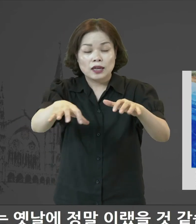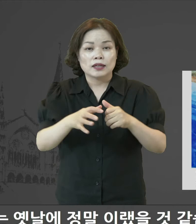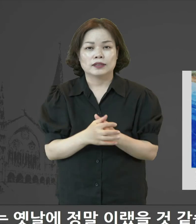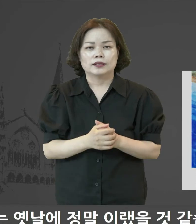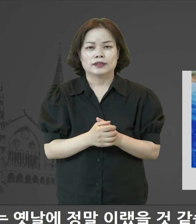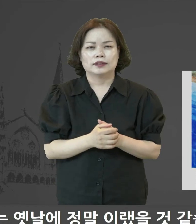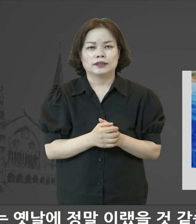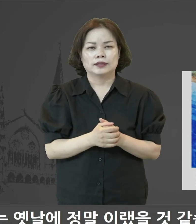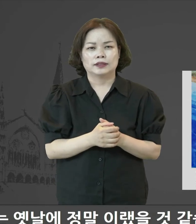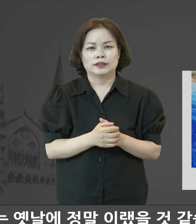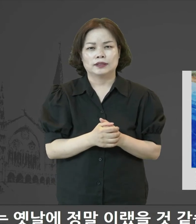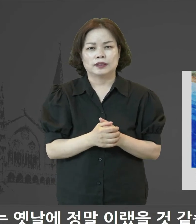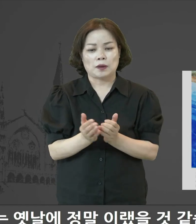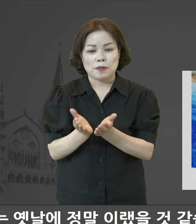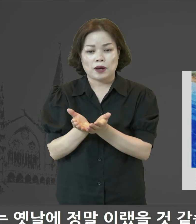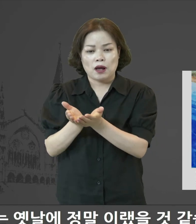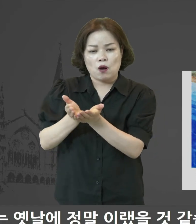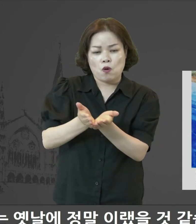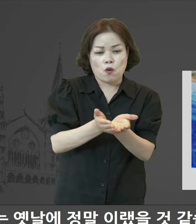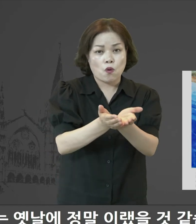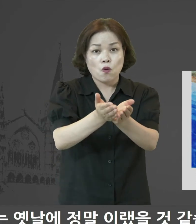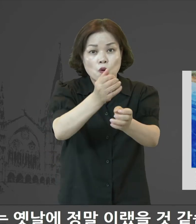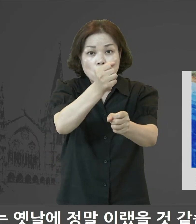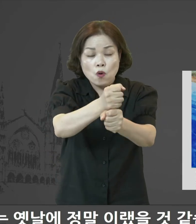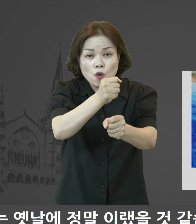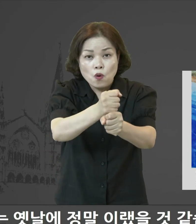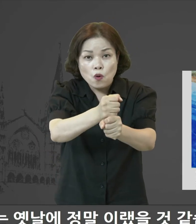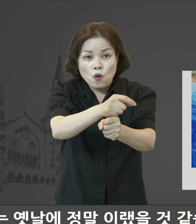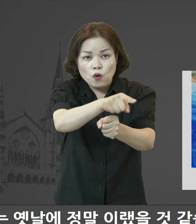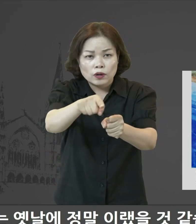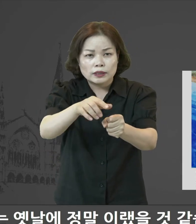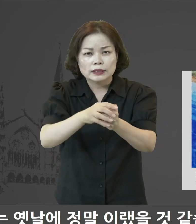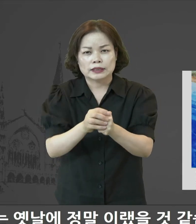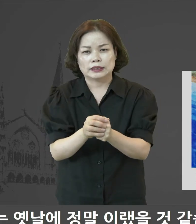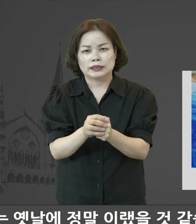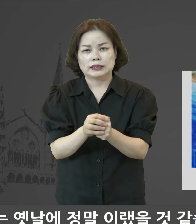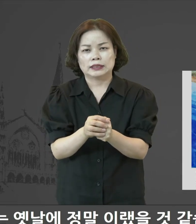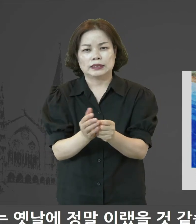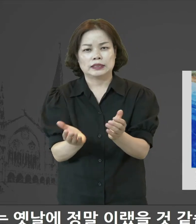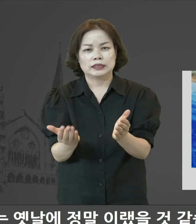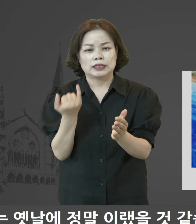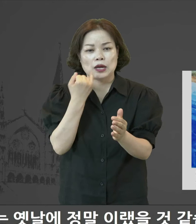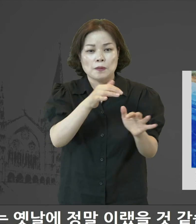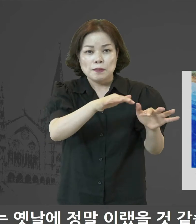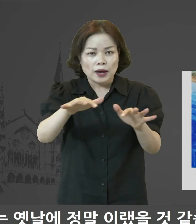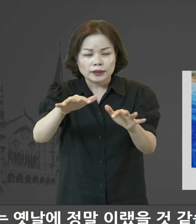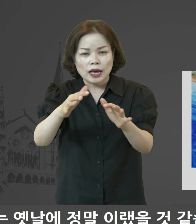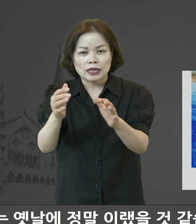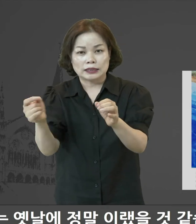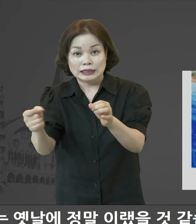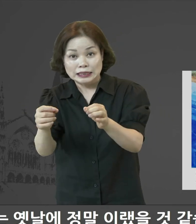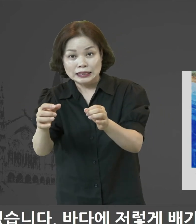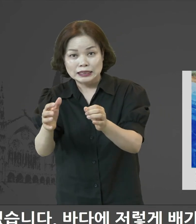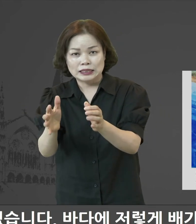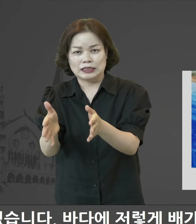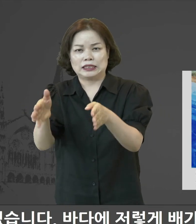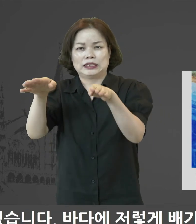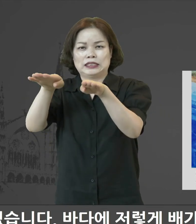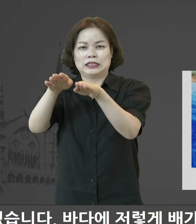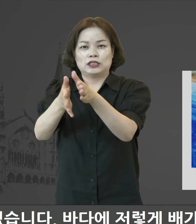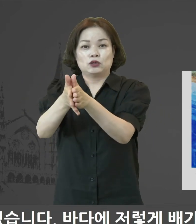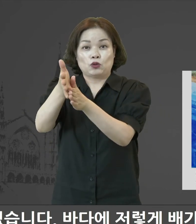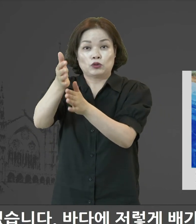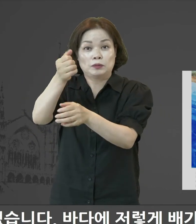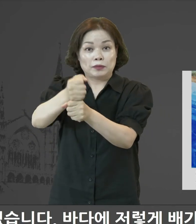바다에까지 이렇게 배가 들어오는 길을 만들고 이제 배가 들어오는 인공 항구를 만들었고요. 여러분 우측에 보시면 좀 툭 튀어나온 곳이 하나